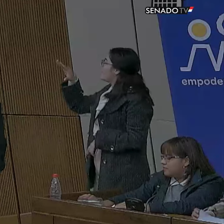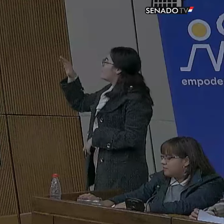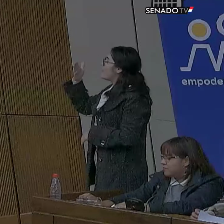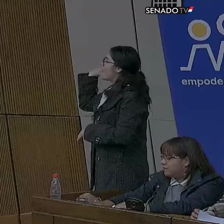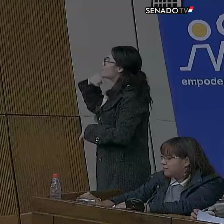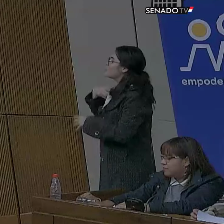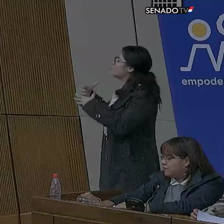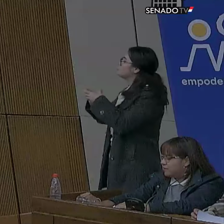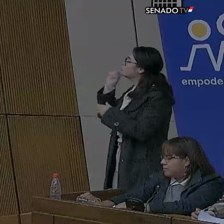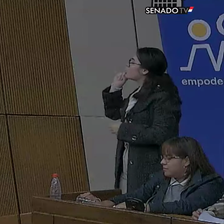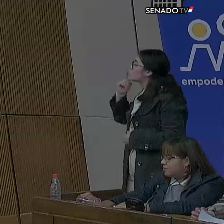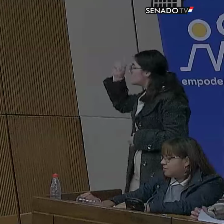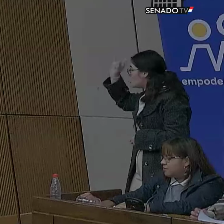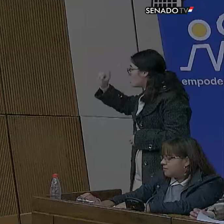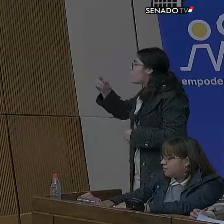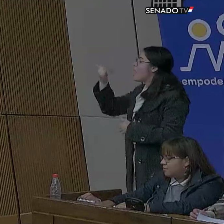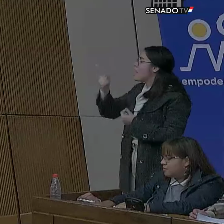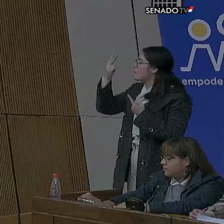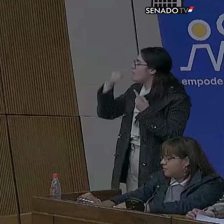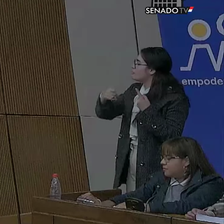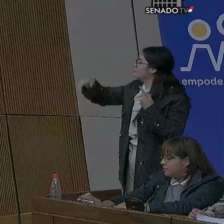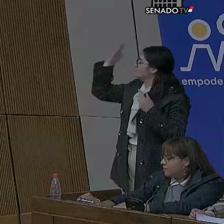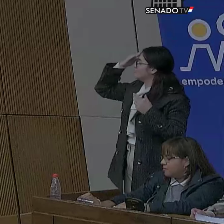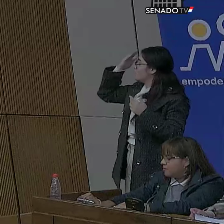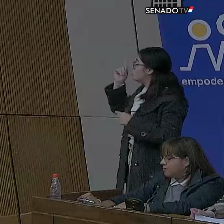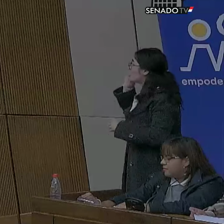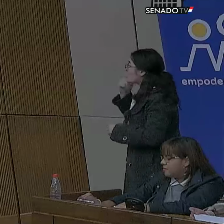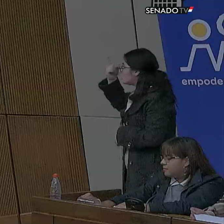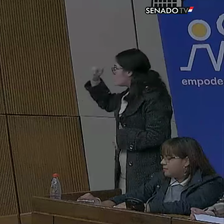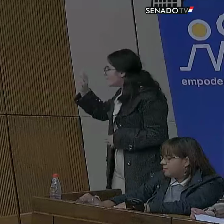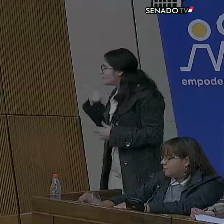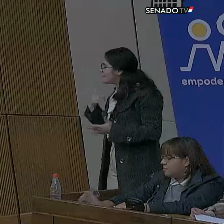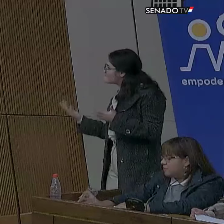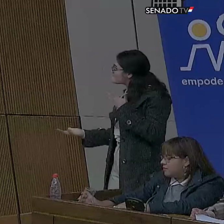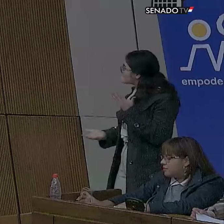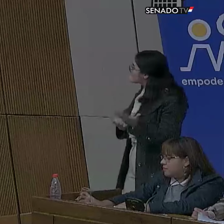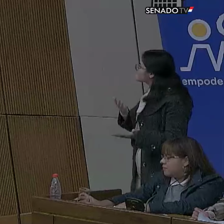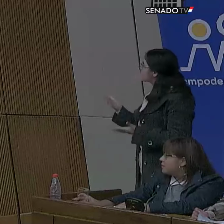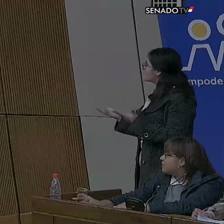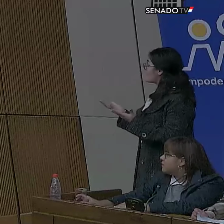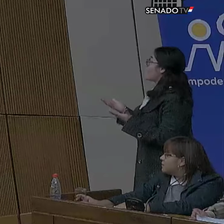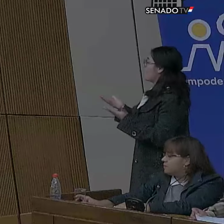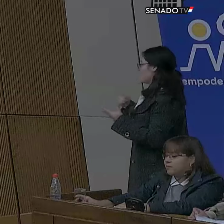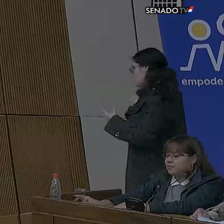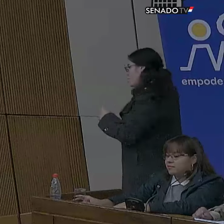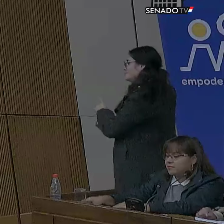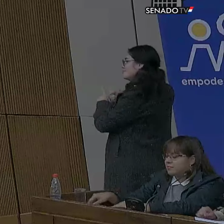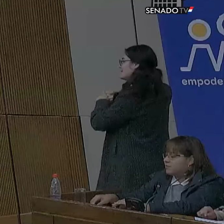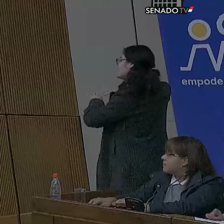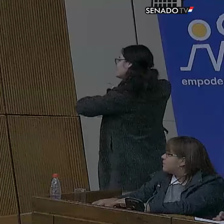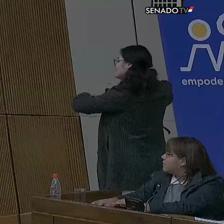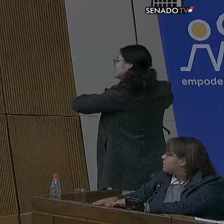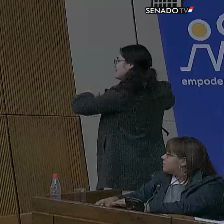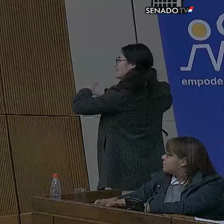pasaje. ¿Sí te acordás? Dice. Dice que el grupo de Zorro antes no sabían que el tema quería hacer aquí. Entonces, nosotros no sabían qué era hacer aquí. Entonces, ella